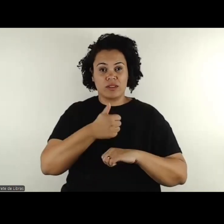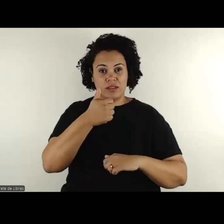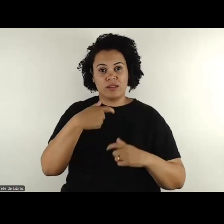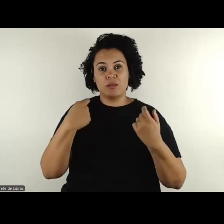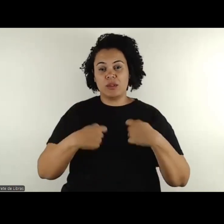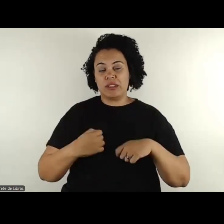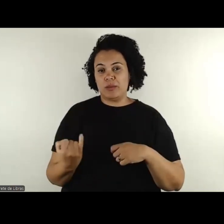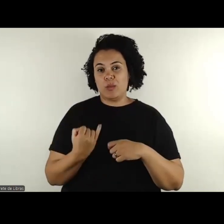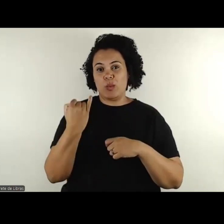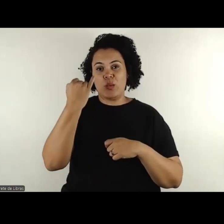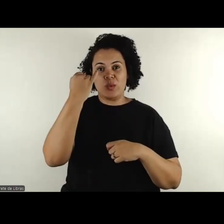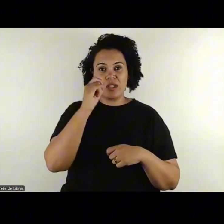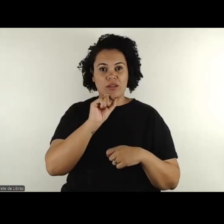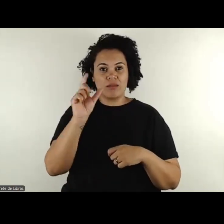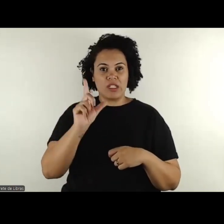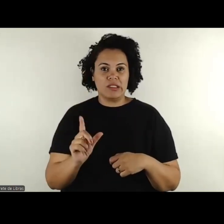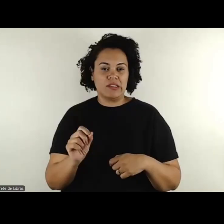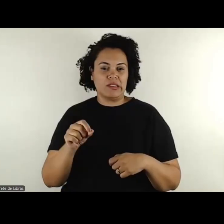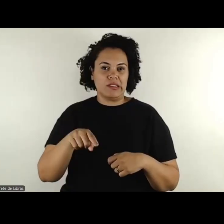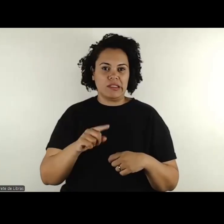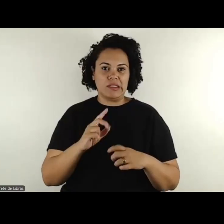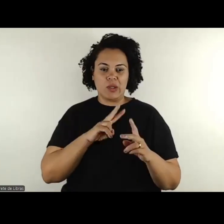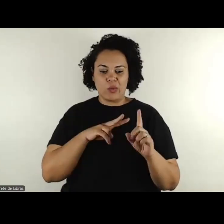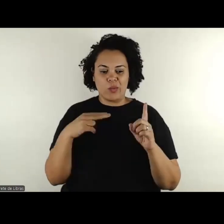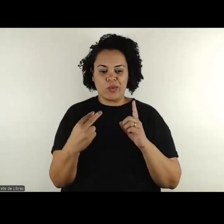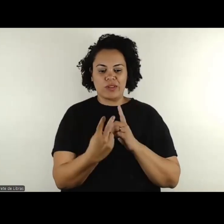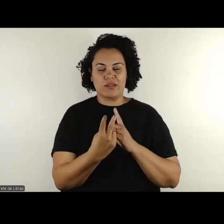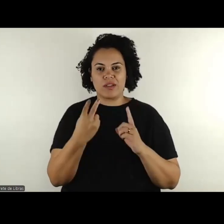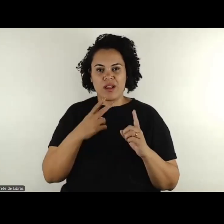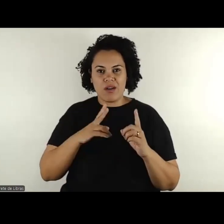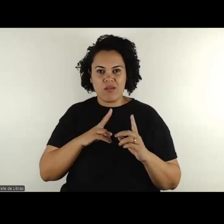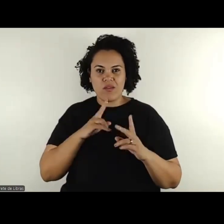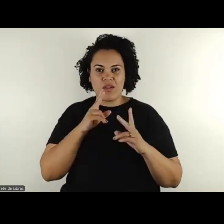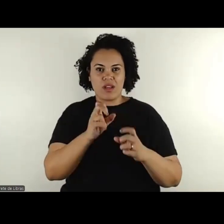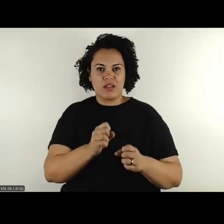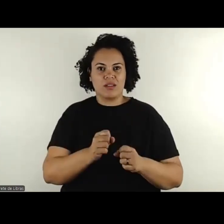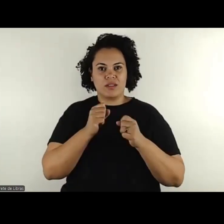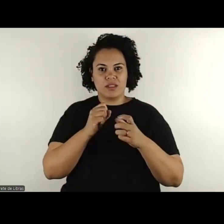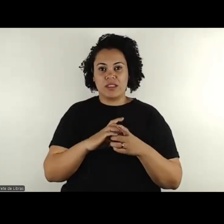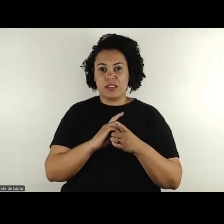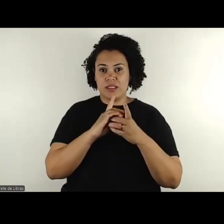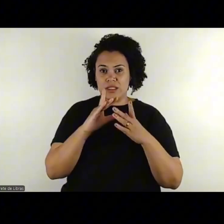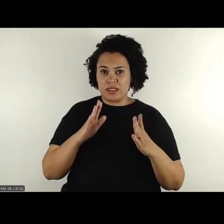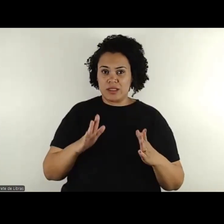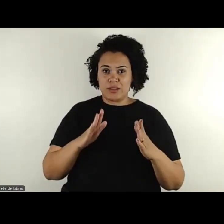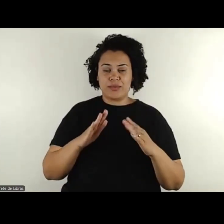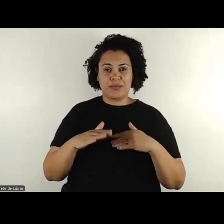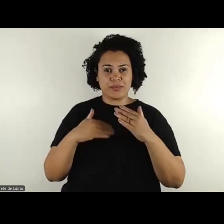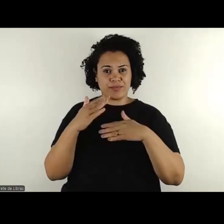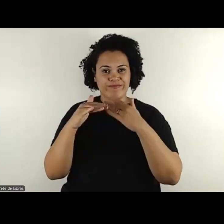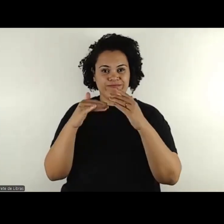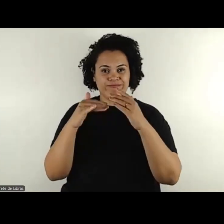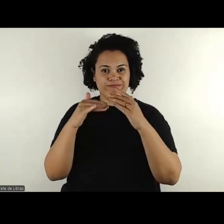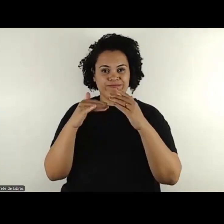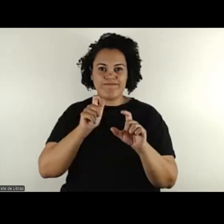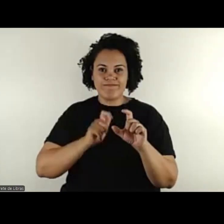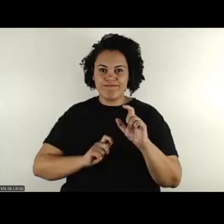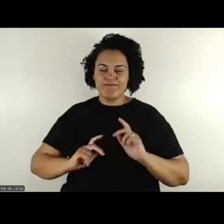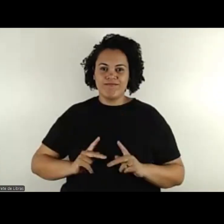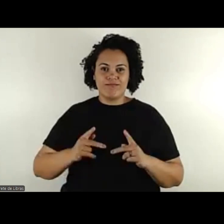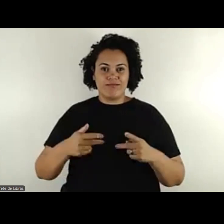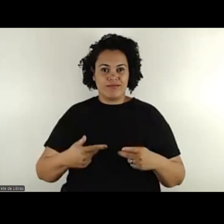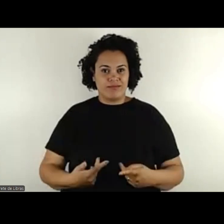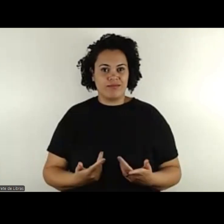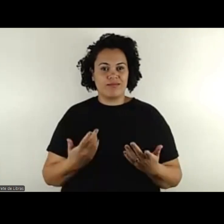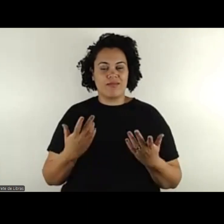Brasil. Nessa perspectiva que fortalece a radicalidade democrática em direção à emancipação humana. Em